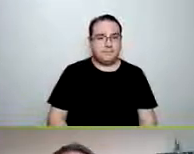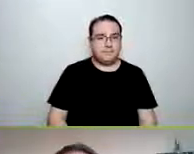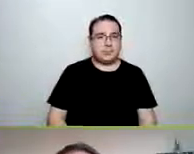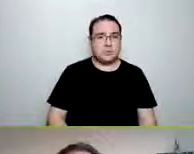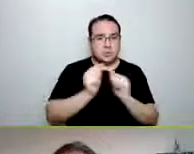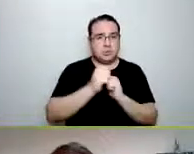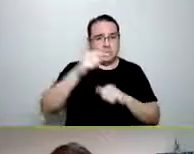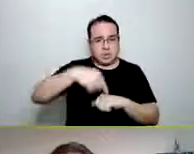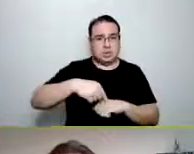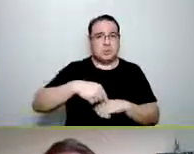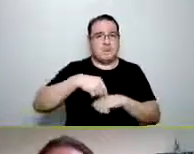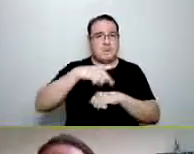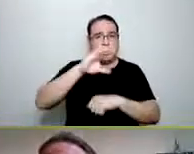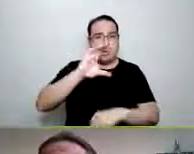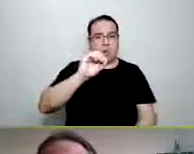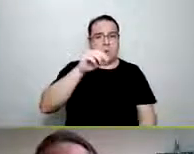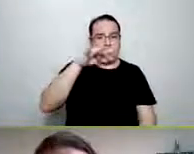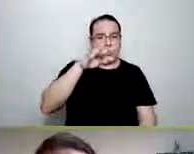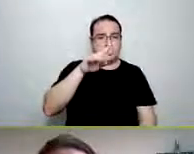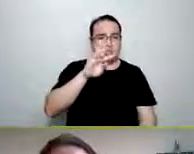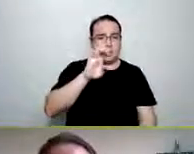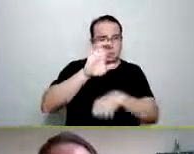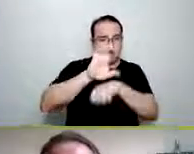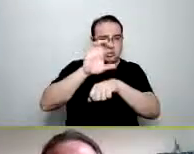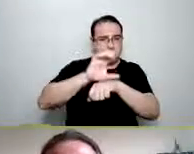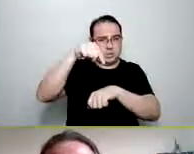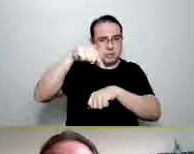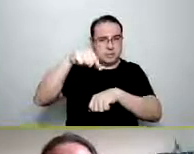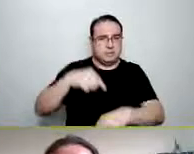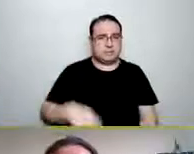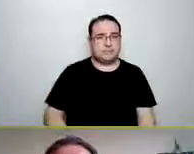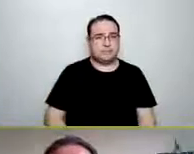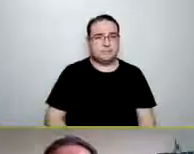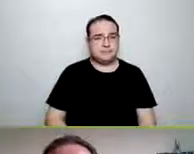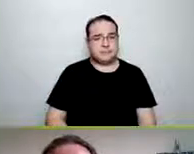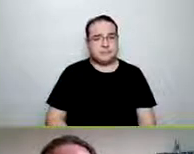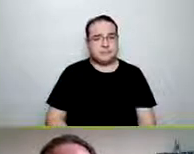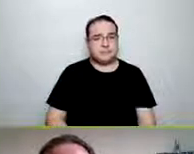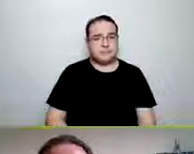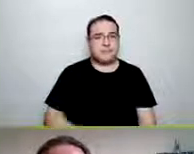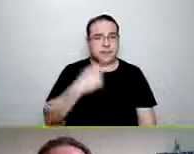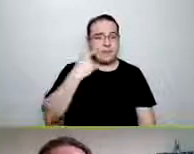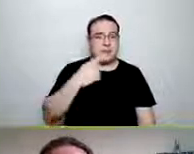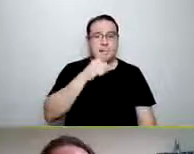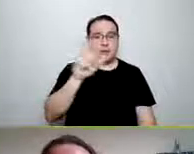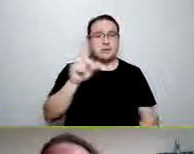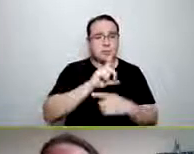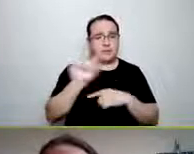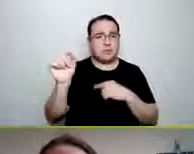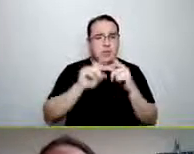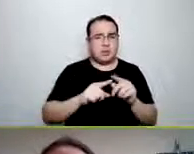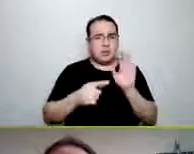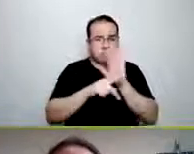continente. E essa tendência de que as línguas estão indo embora não é um fenômeno só